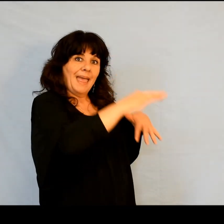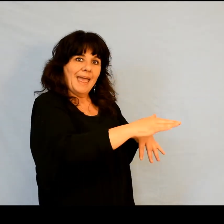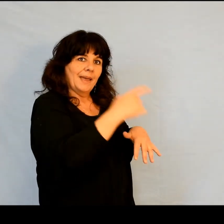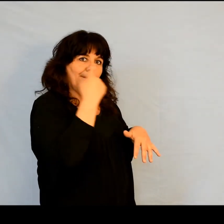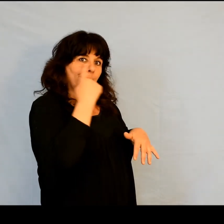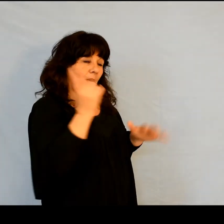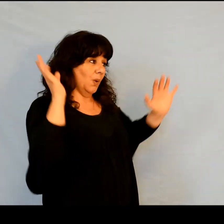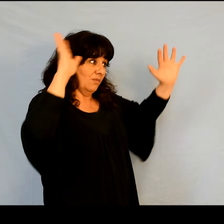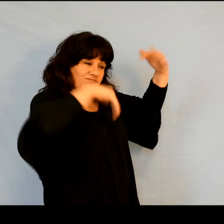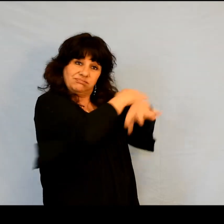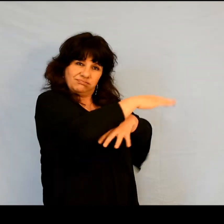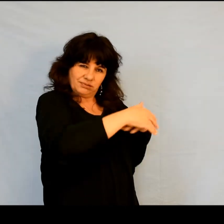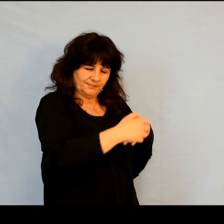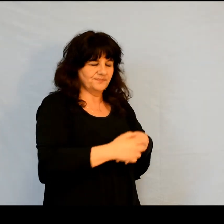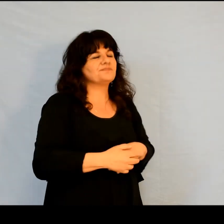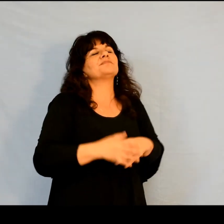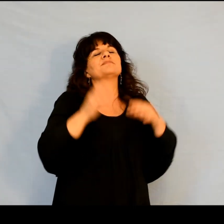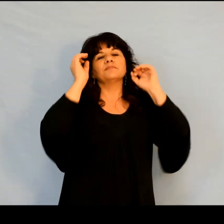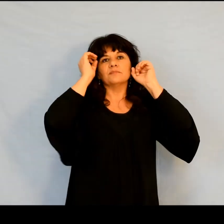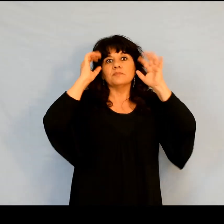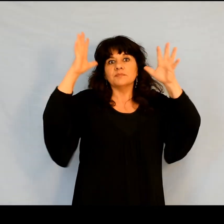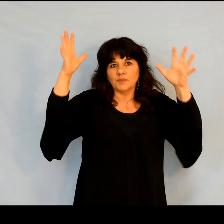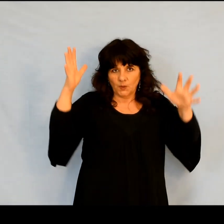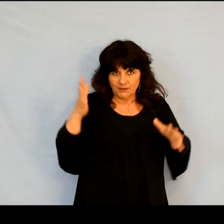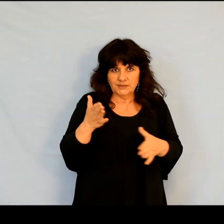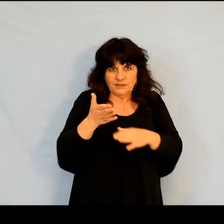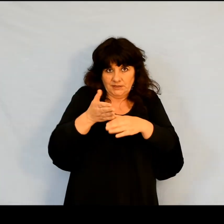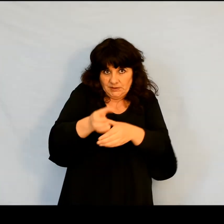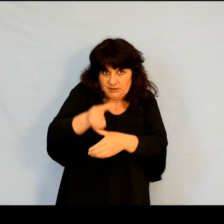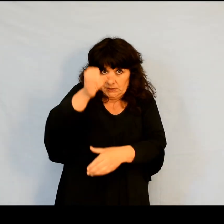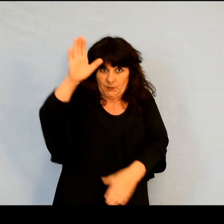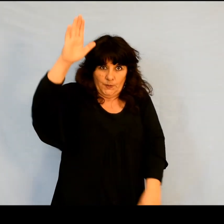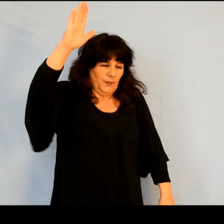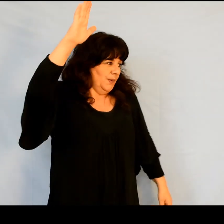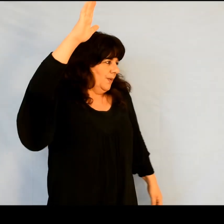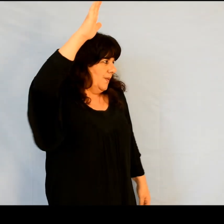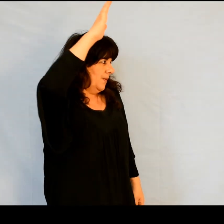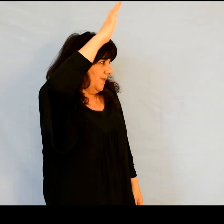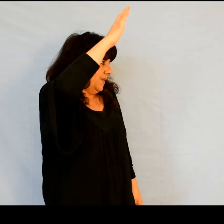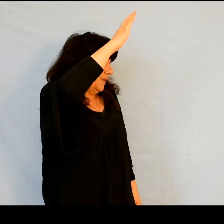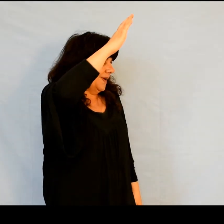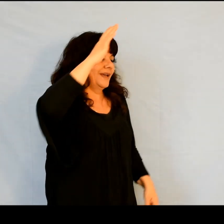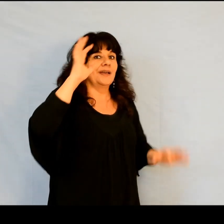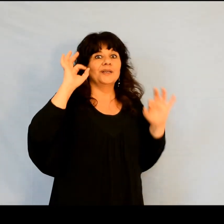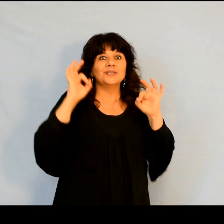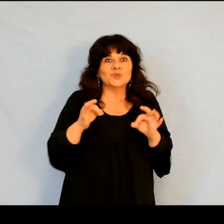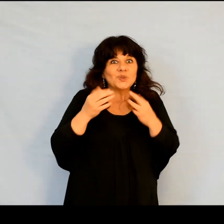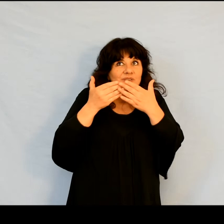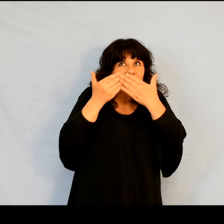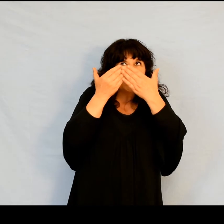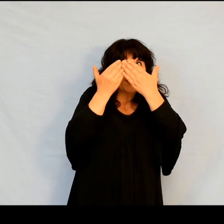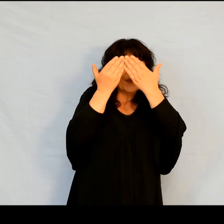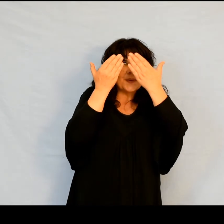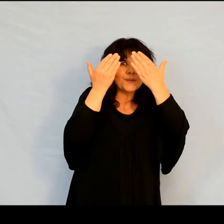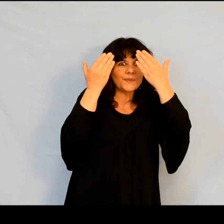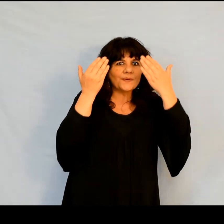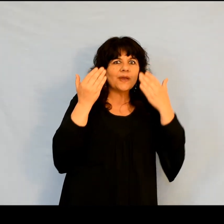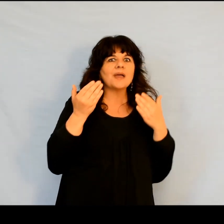Moïse étendit le bras sur la mer. Au point du jour, la mer reprit sa place. Dans leur fuite,